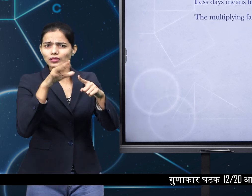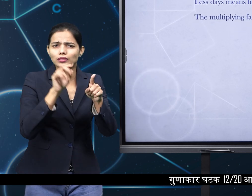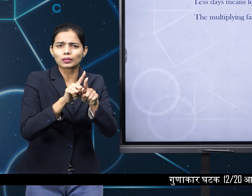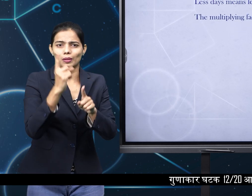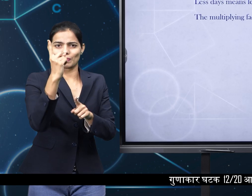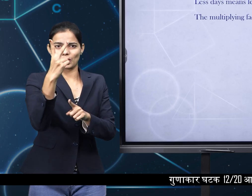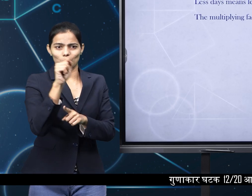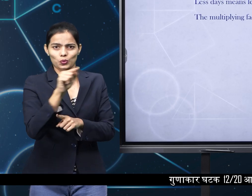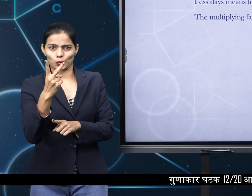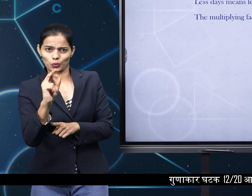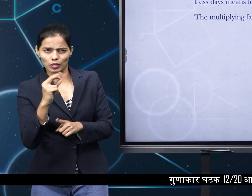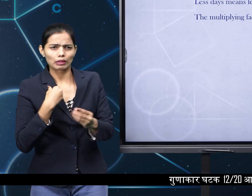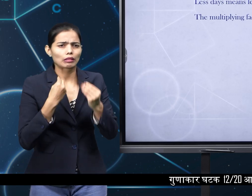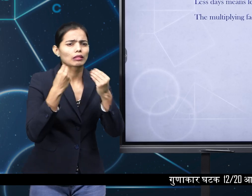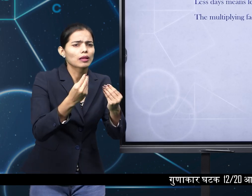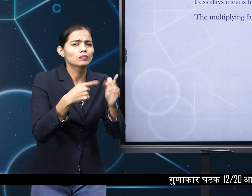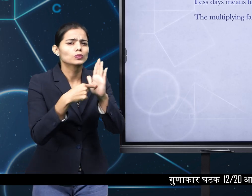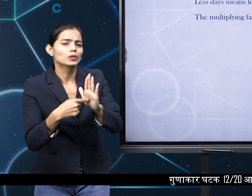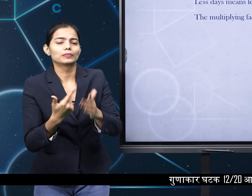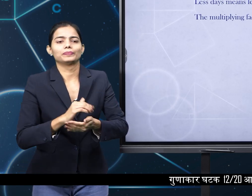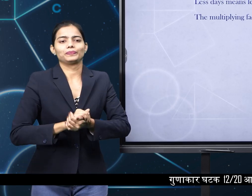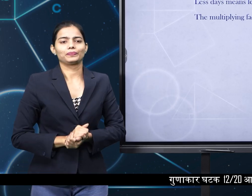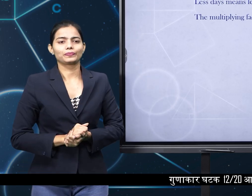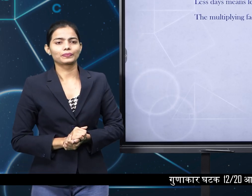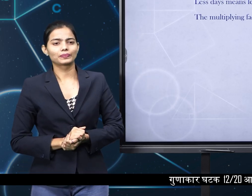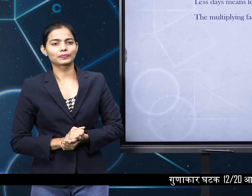गुणाकार घटक 12/20 आहे, परस्पर घ्या.